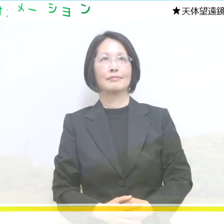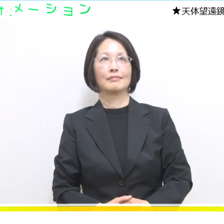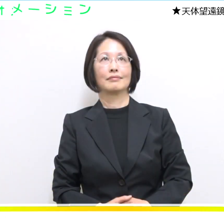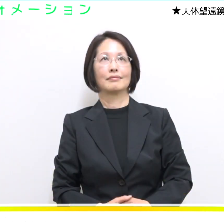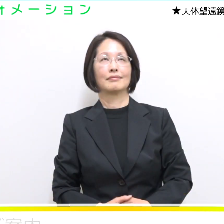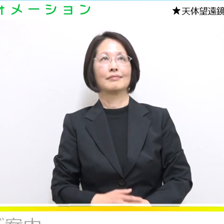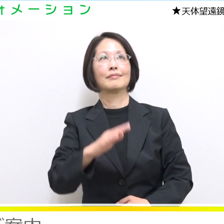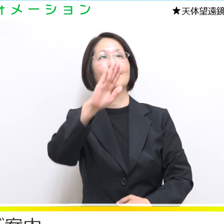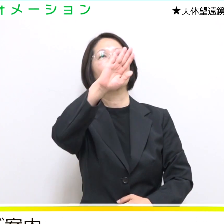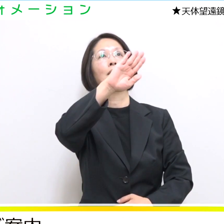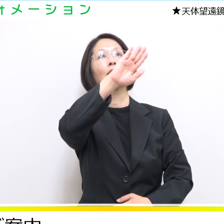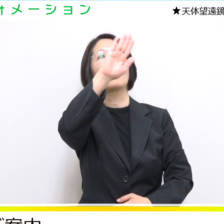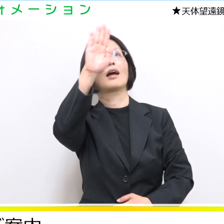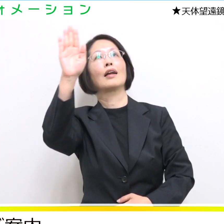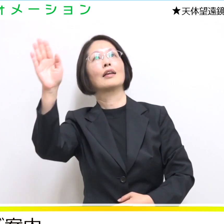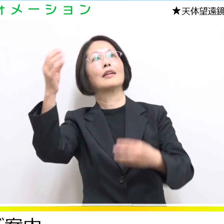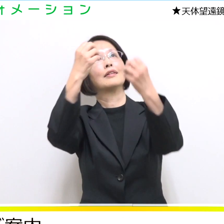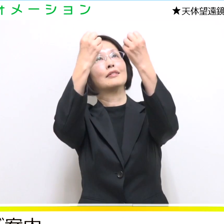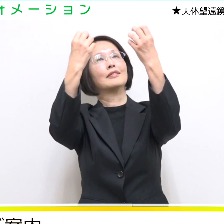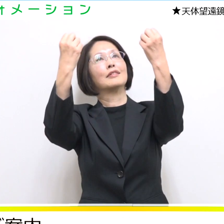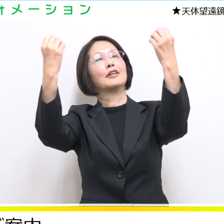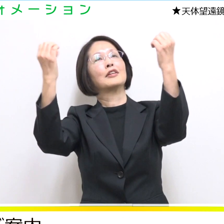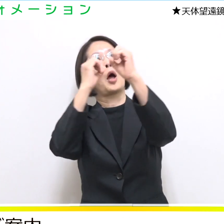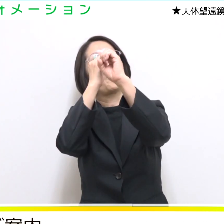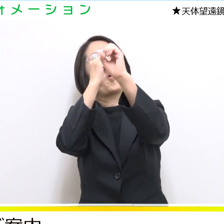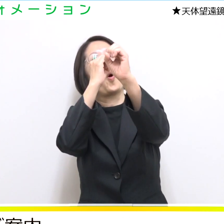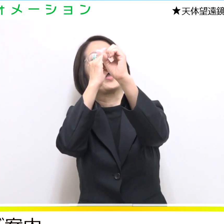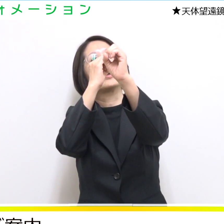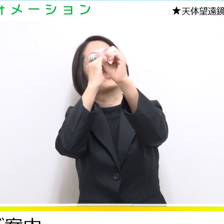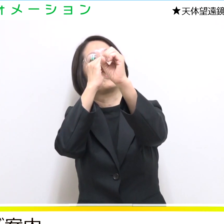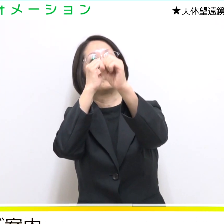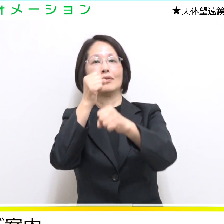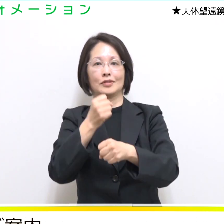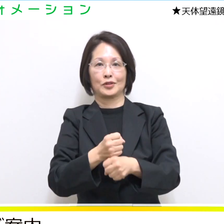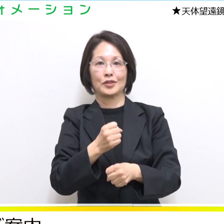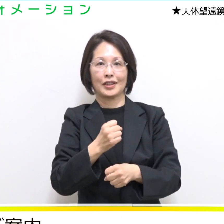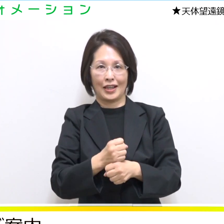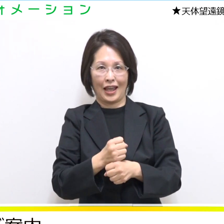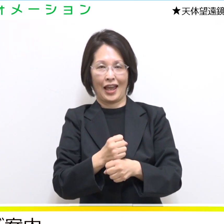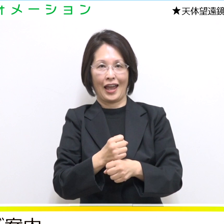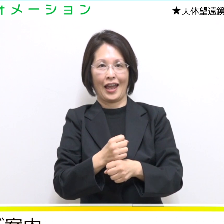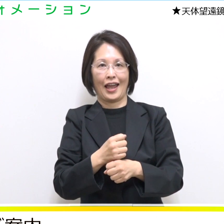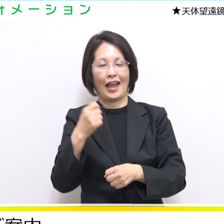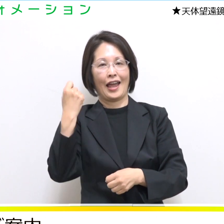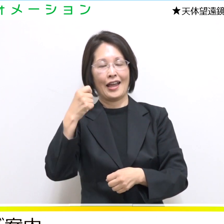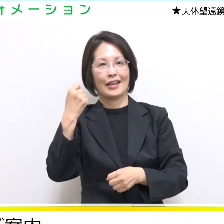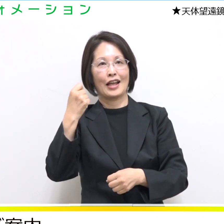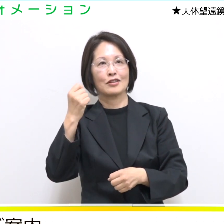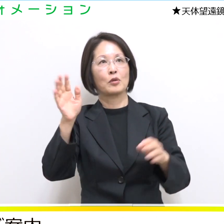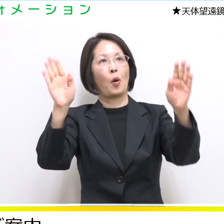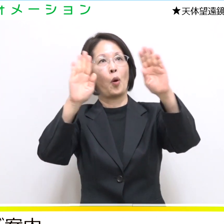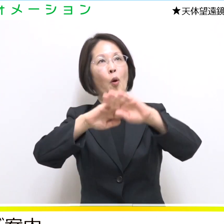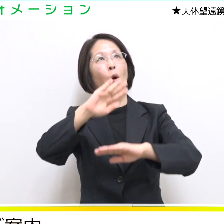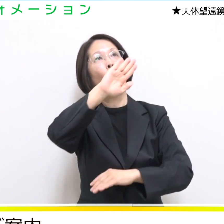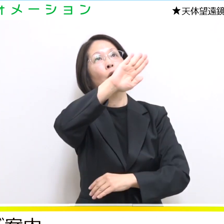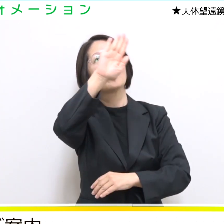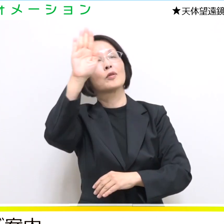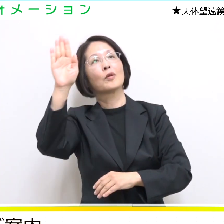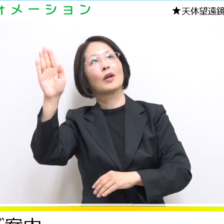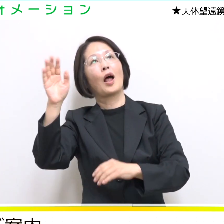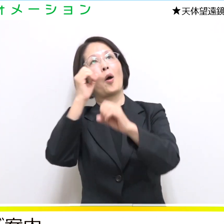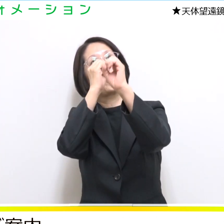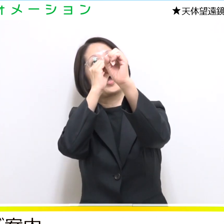どうぞ天体望遠鏡を作って夏の夜空を観察してみません